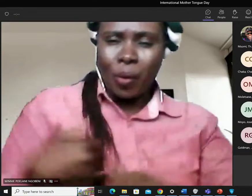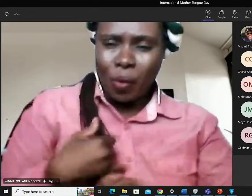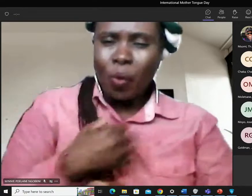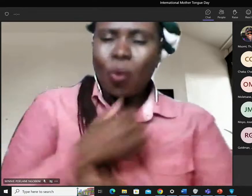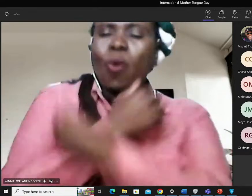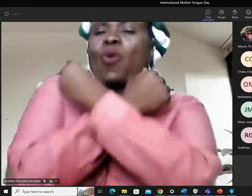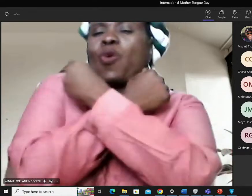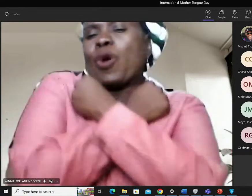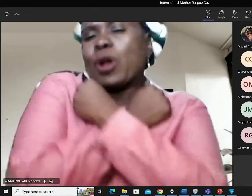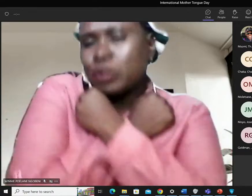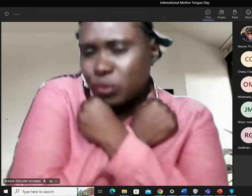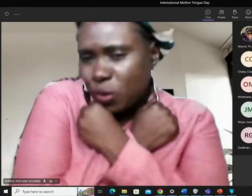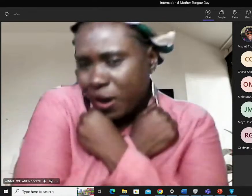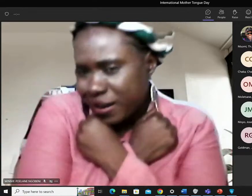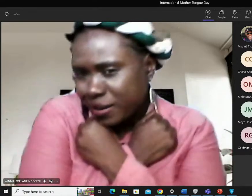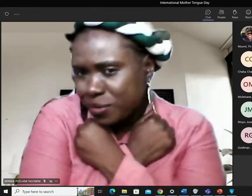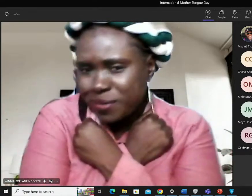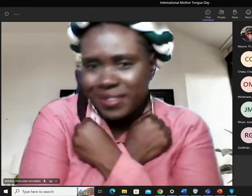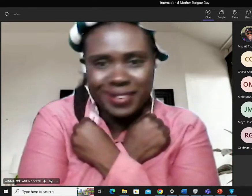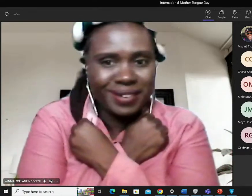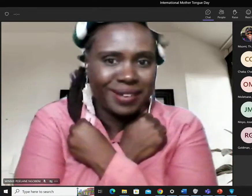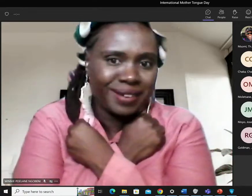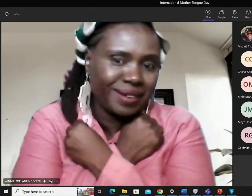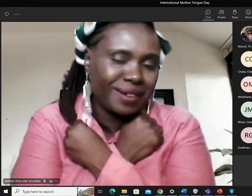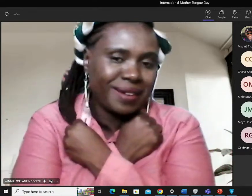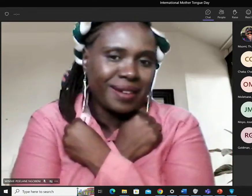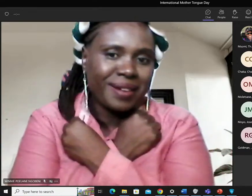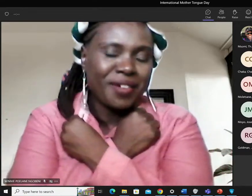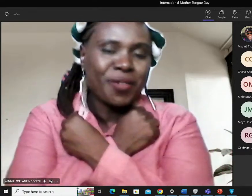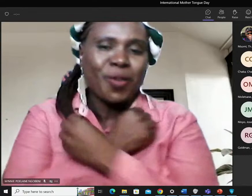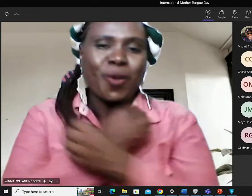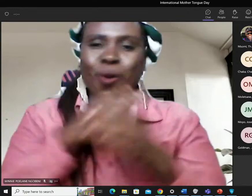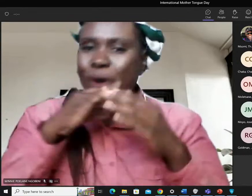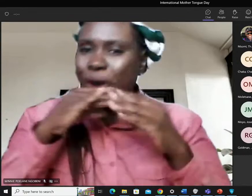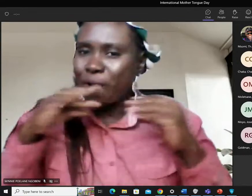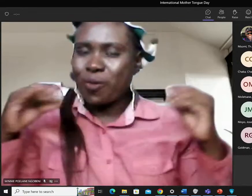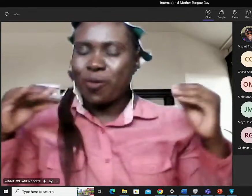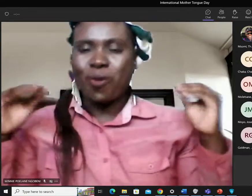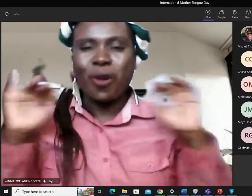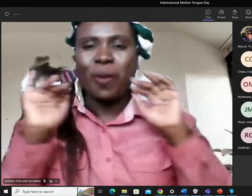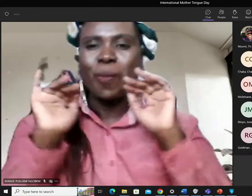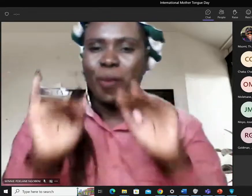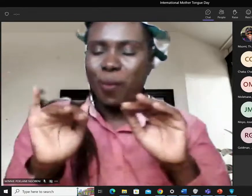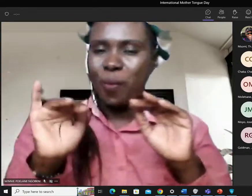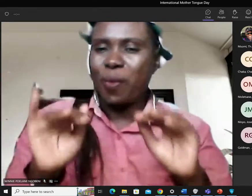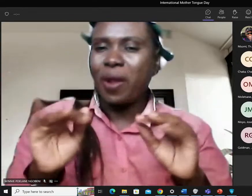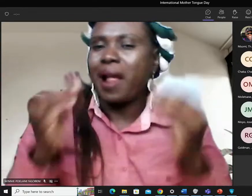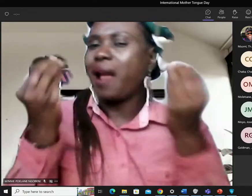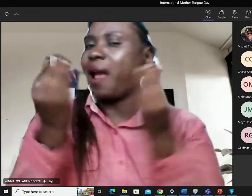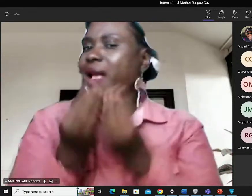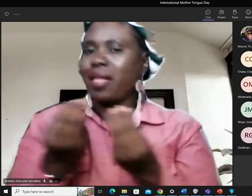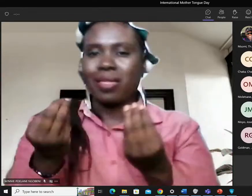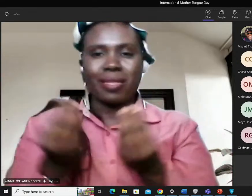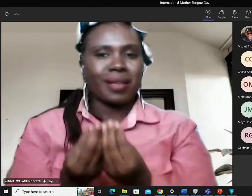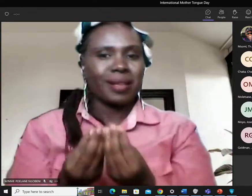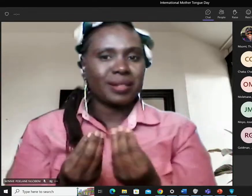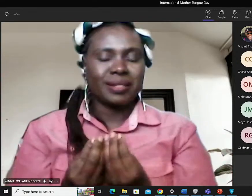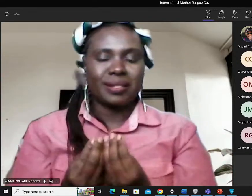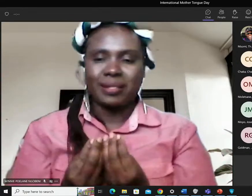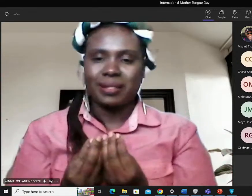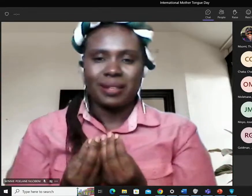Uyathandwa wayeculela abantu, indawo kunye nezinto. Kwaye ngokuya